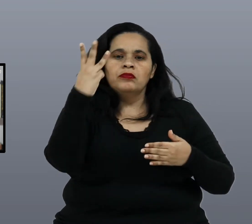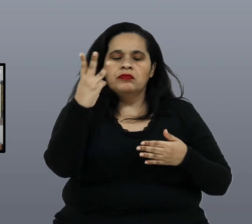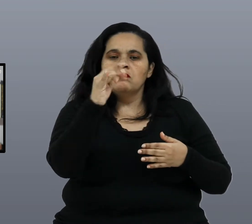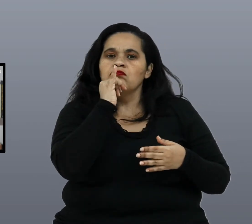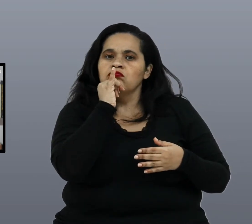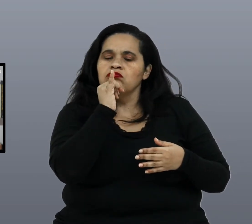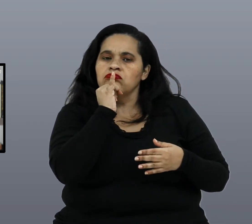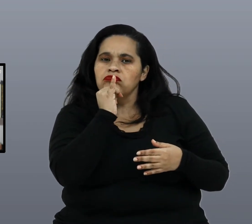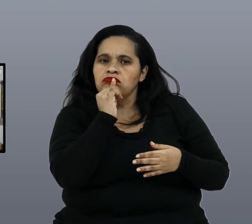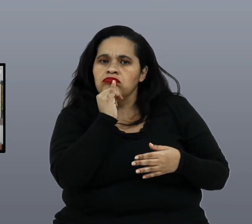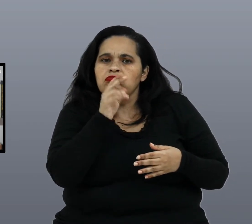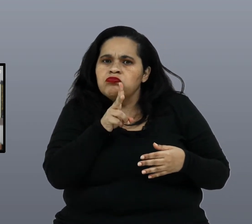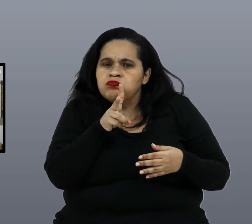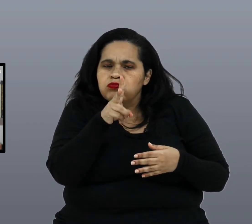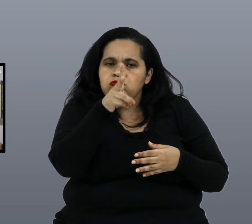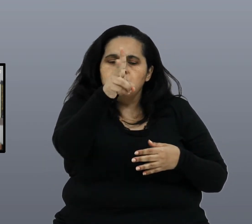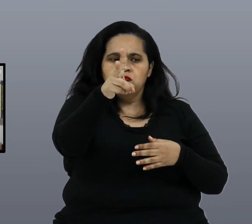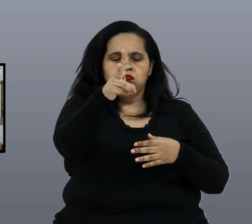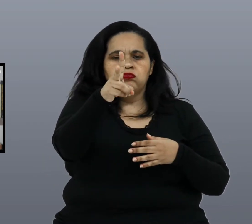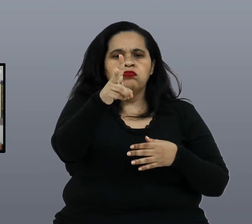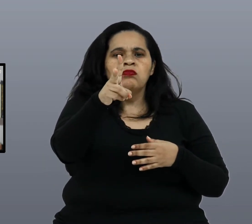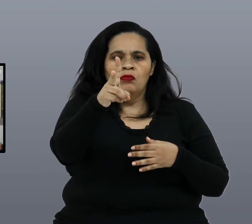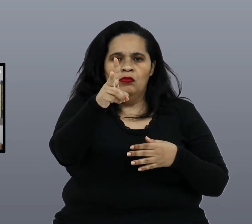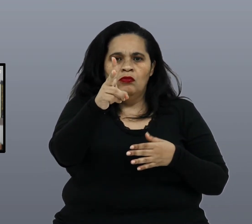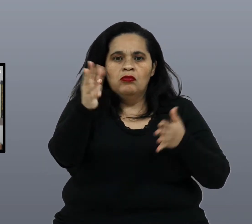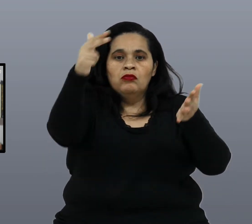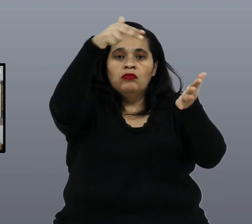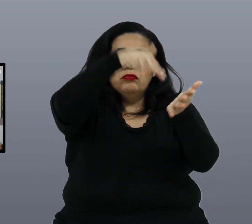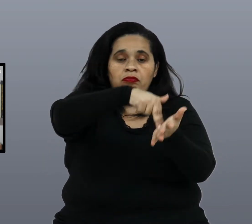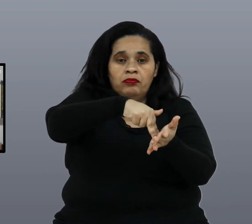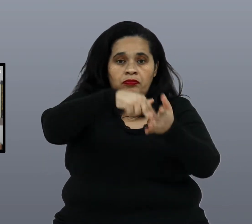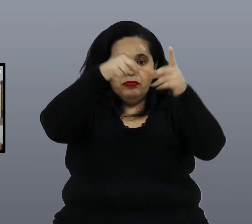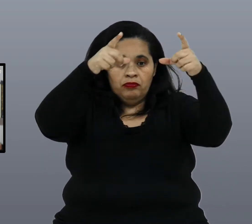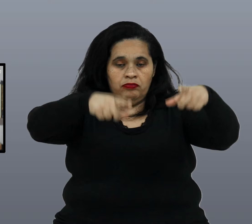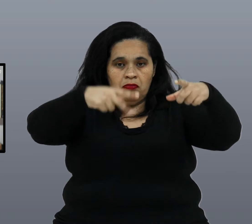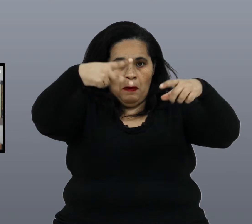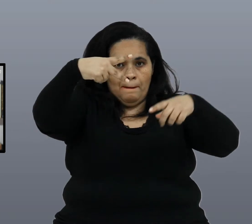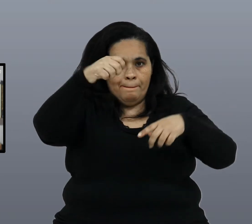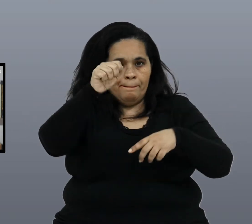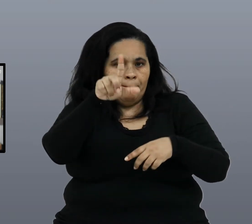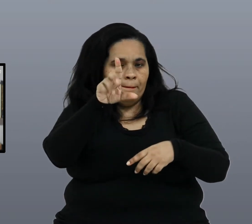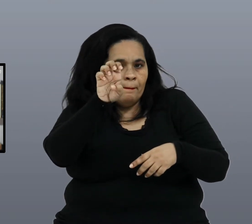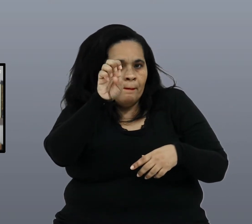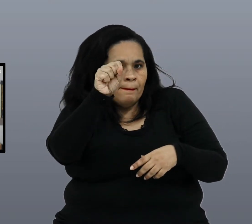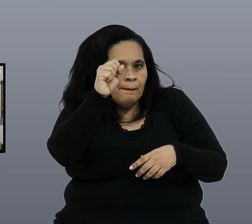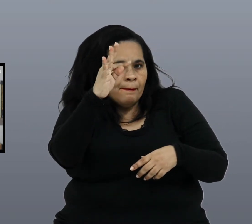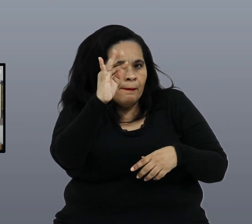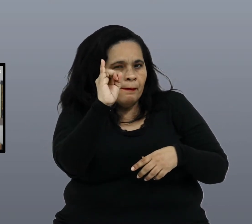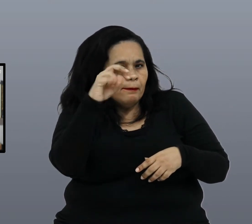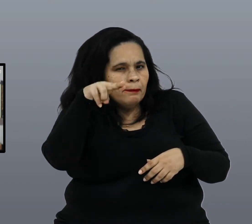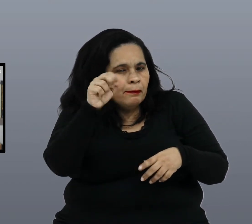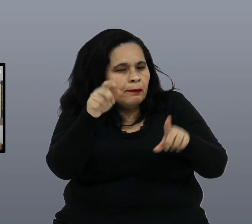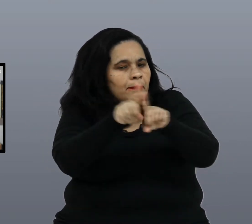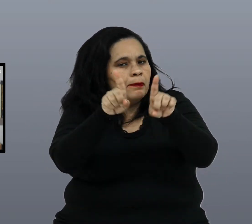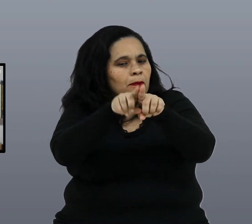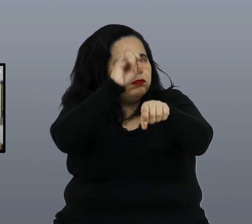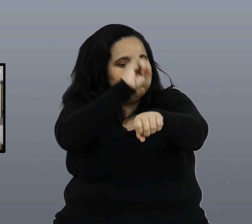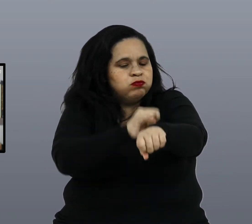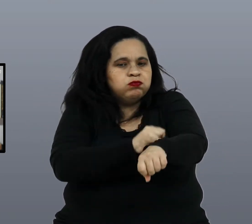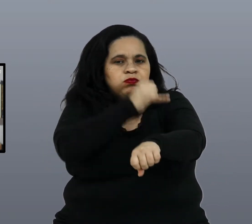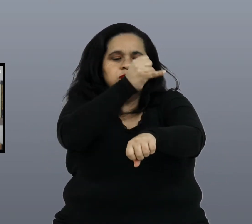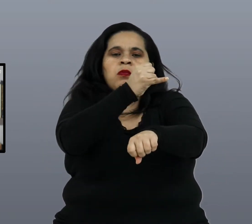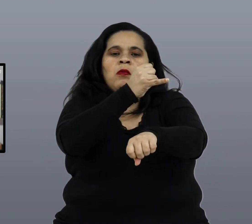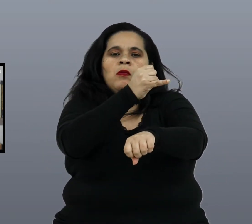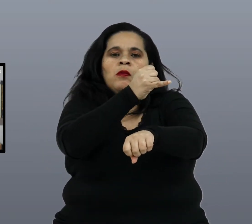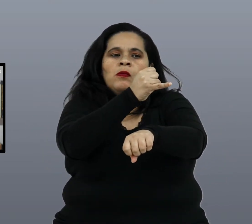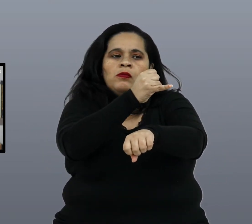ele continua a sua marcha, chega na Palestina, e a região da Palestina, Jerusalém também, passa a ser